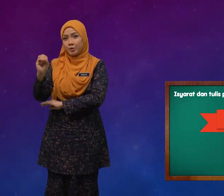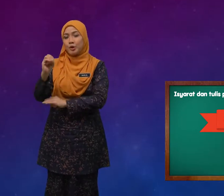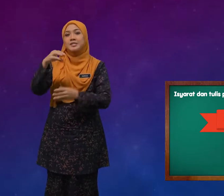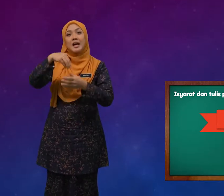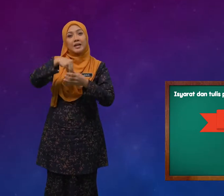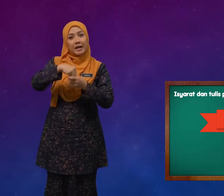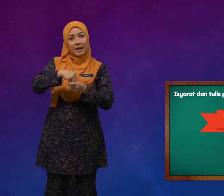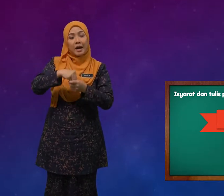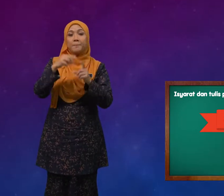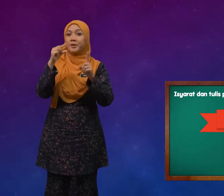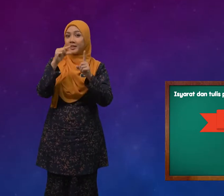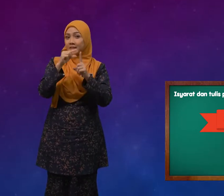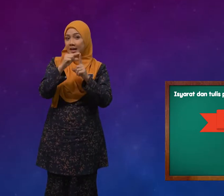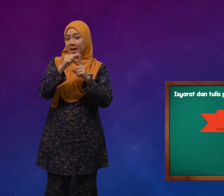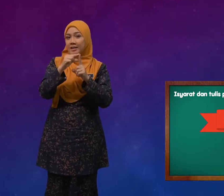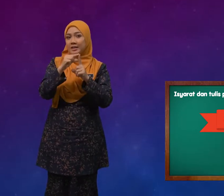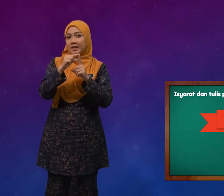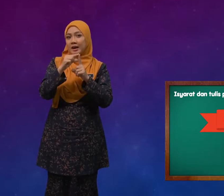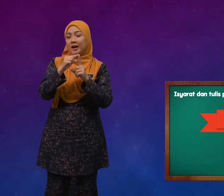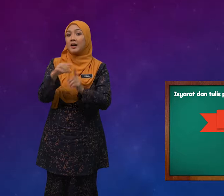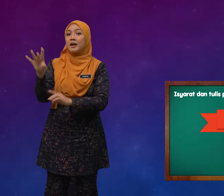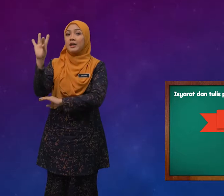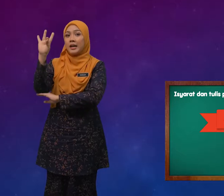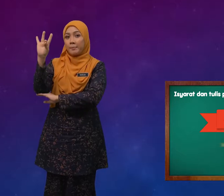86% dalam perkataan ialah